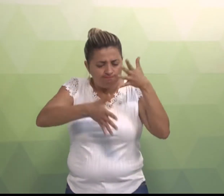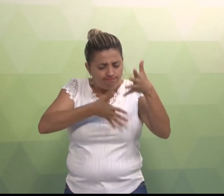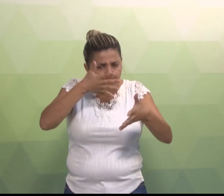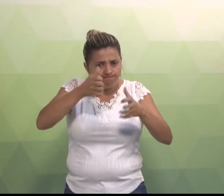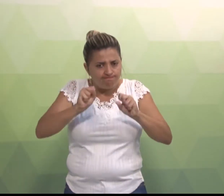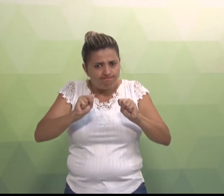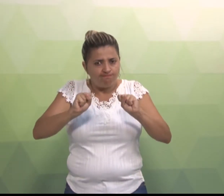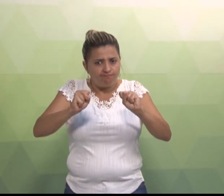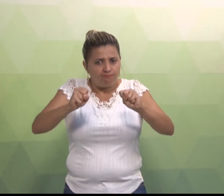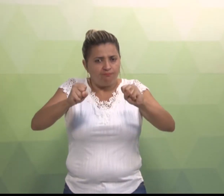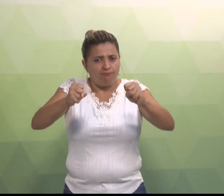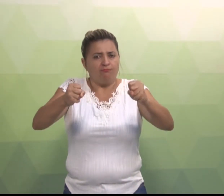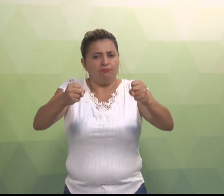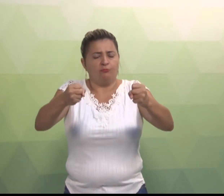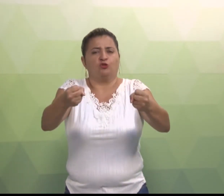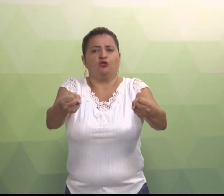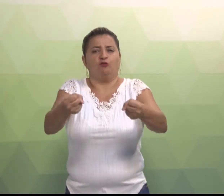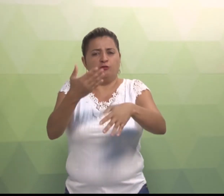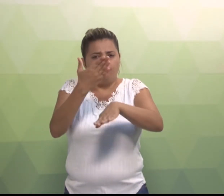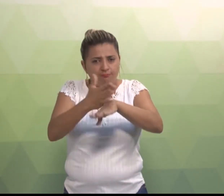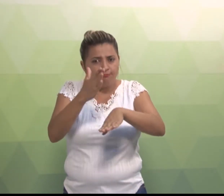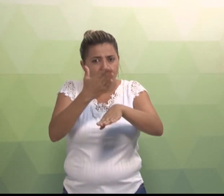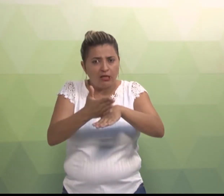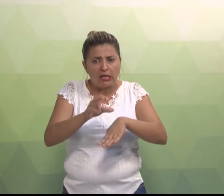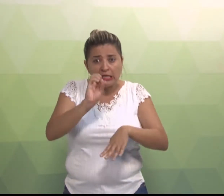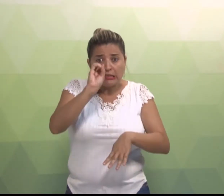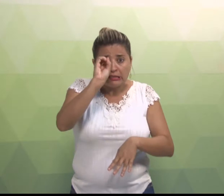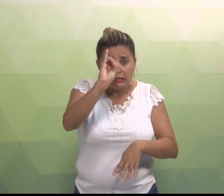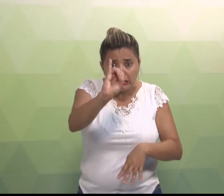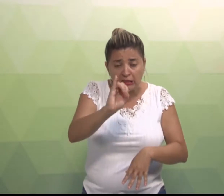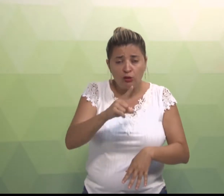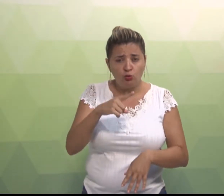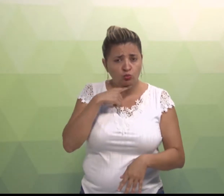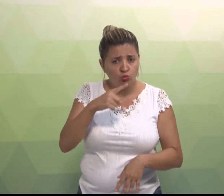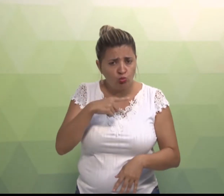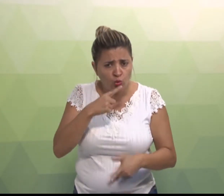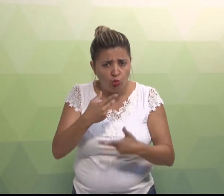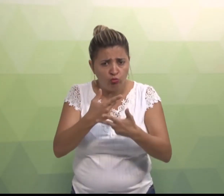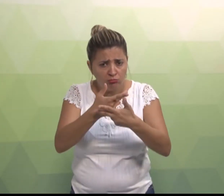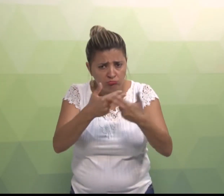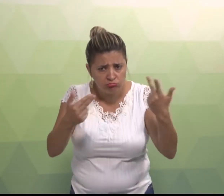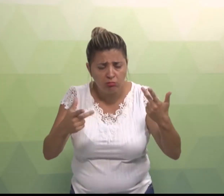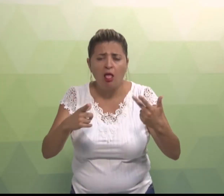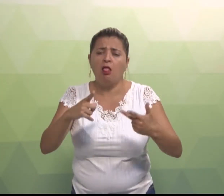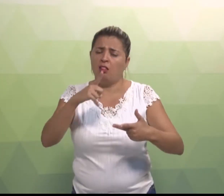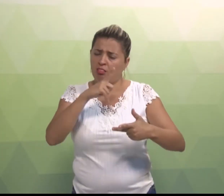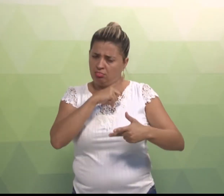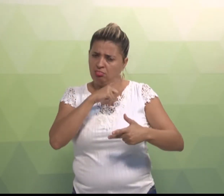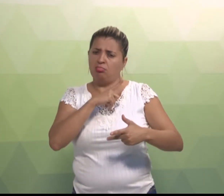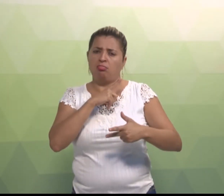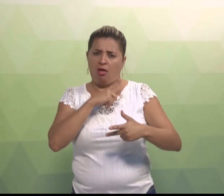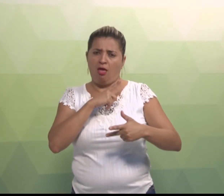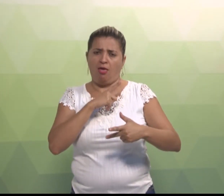uma resposta para que vocês possam estar se esforçando na prática, ok? Então, se caso vocês tiverem alguma